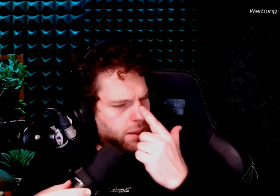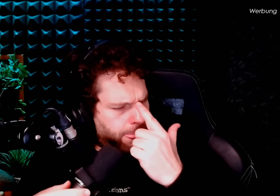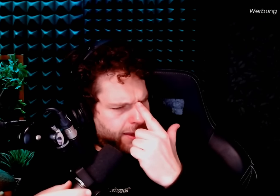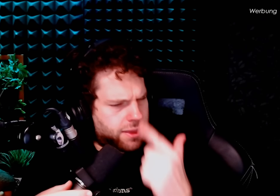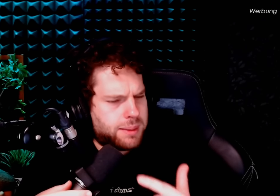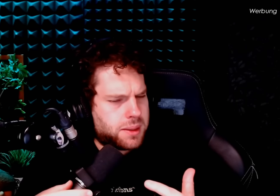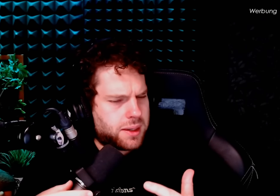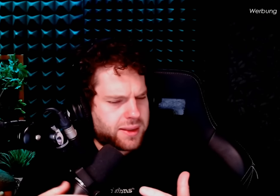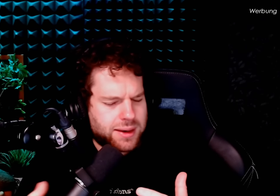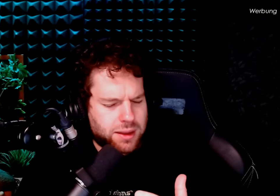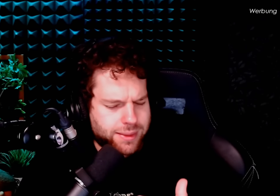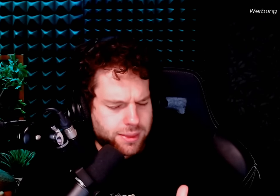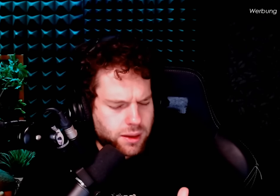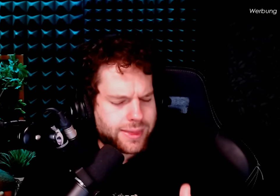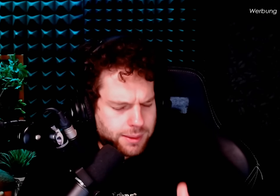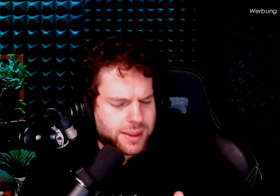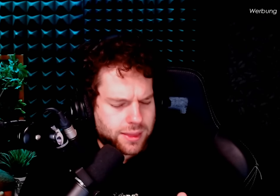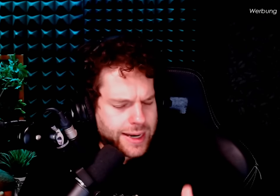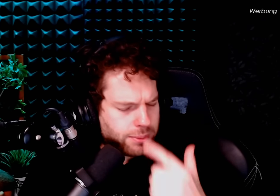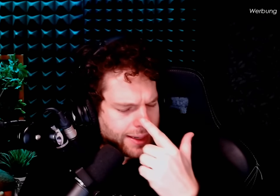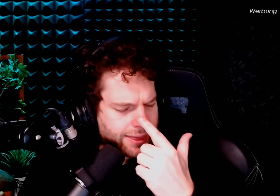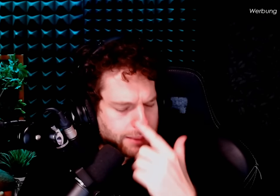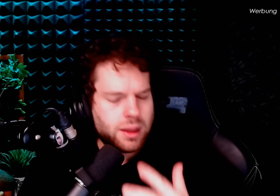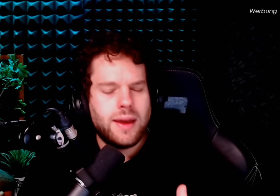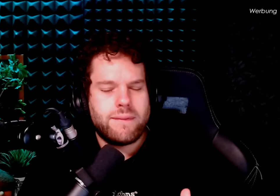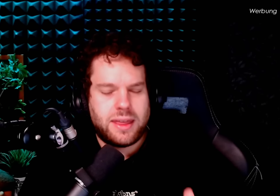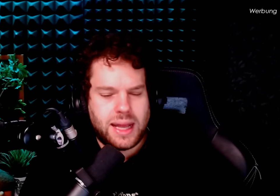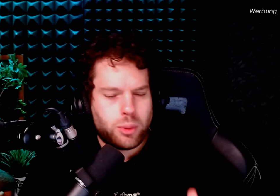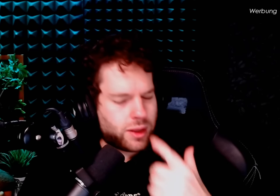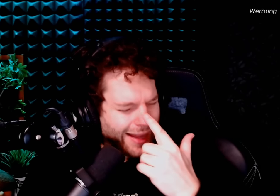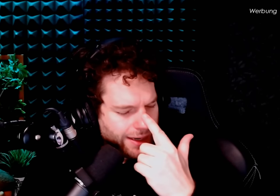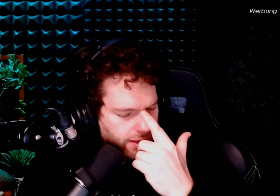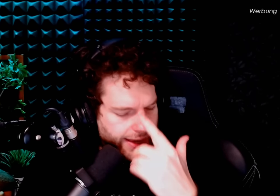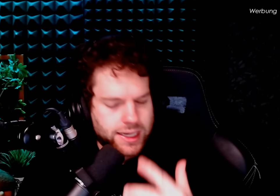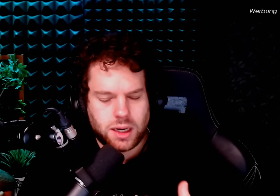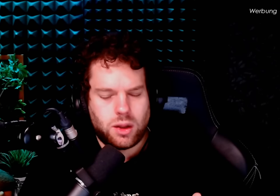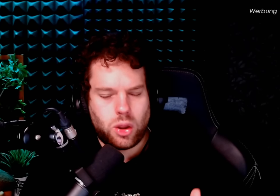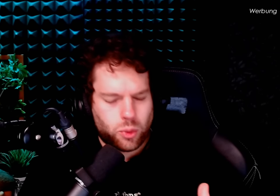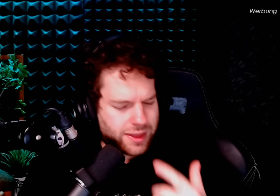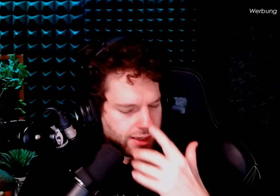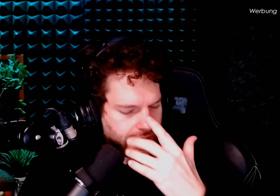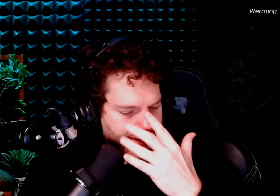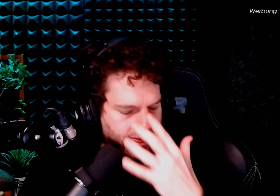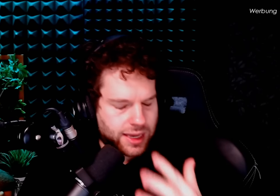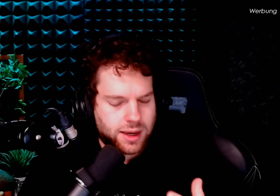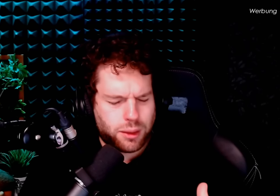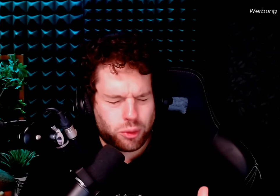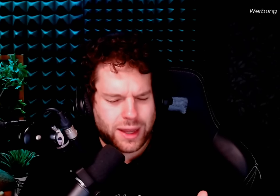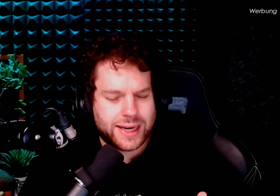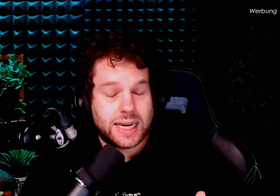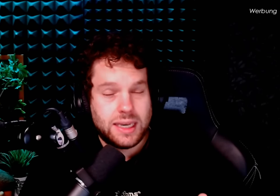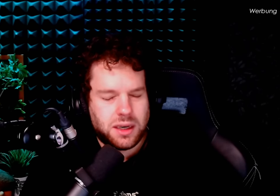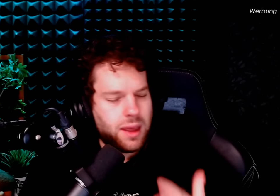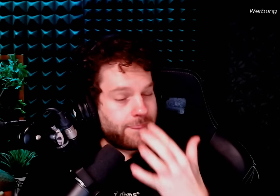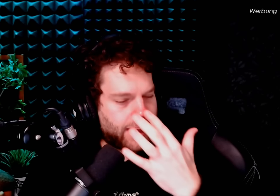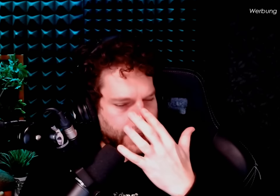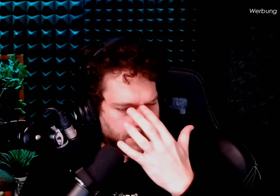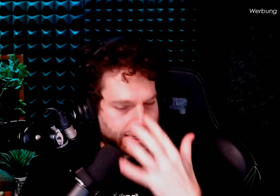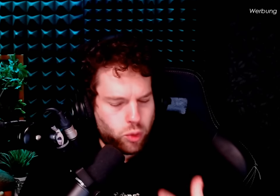eigentlich ist das nämlich das Gleiche, aber nicht dasselbe. Weil dasselbe und das Gleiche ist eigentlich unterschiedlich, weil es ist sozusagen identisch mit dem